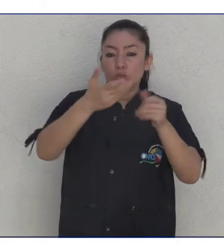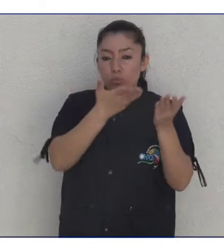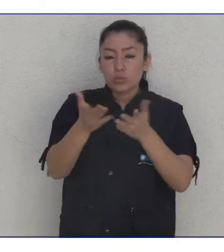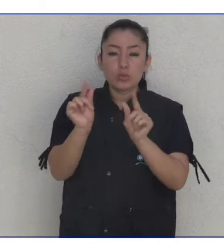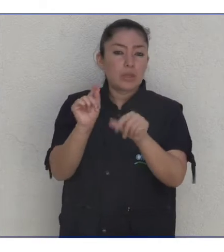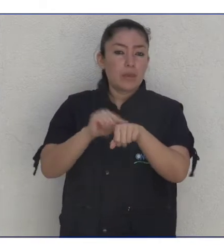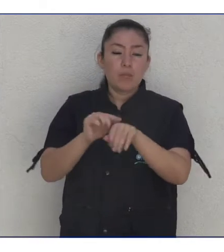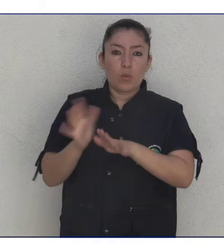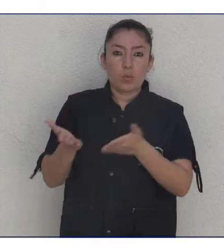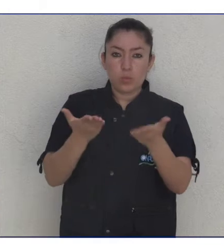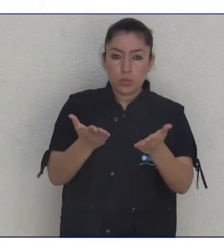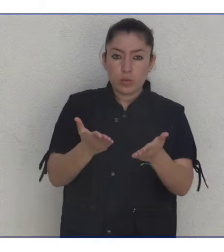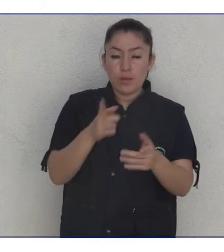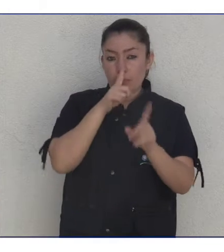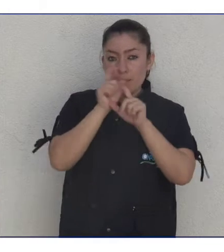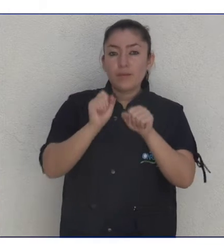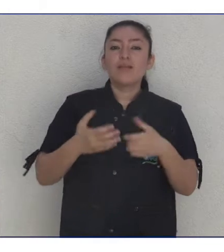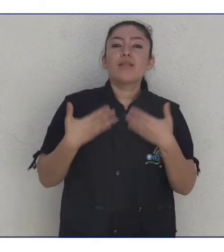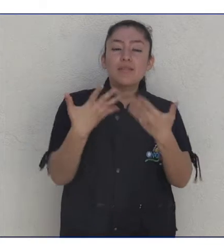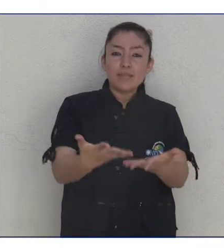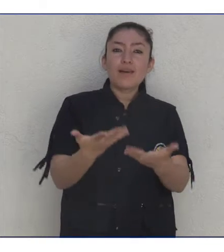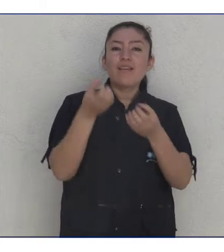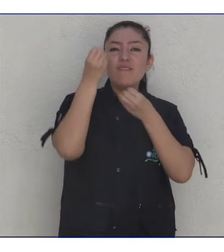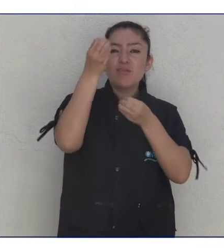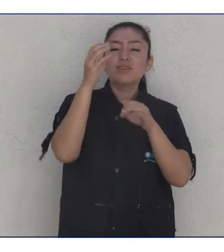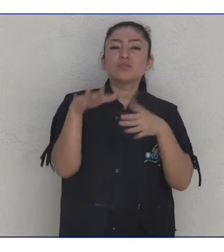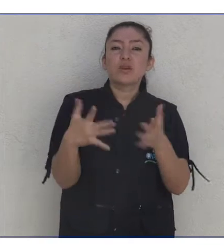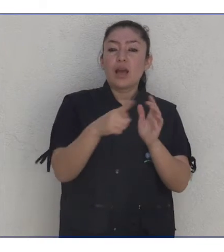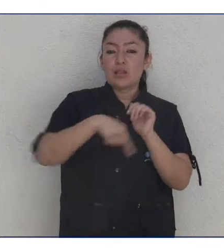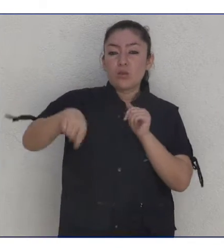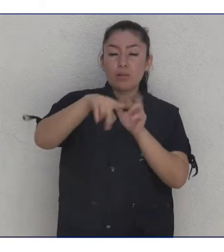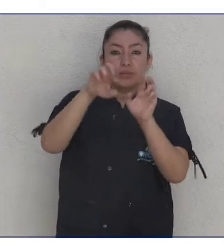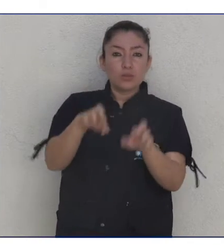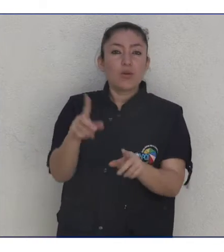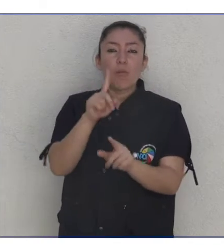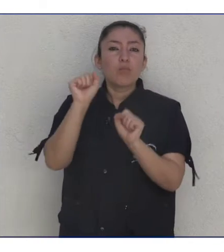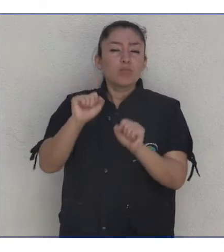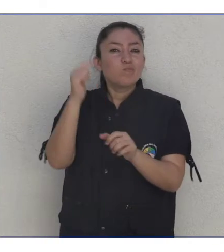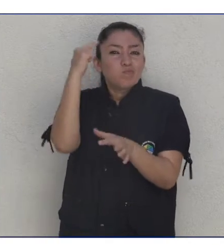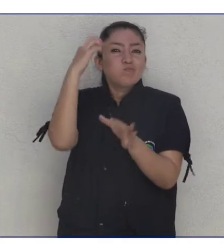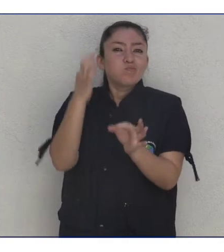solicitud de información, permitiendo el acceso a las partes de la información que no fueron